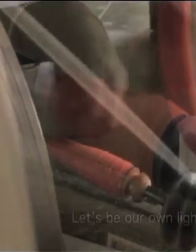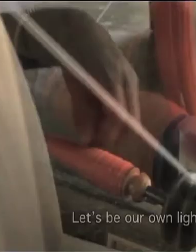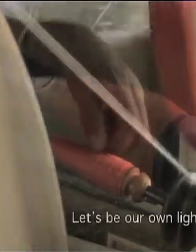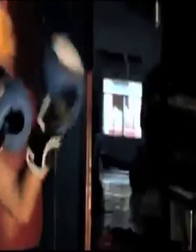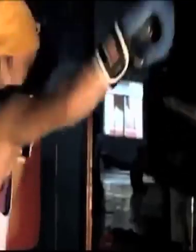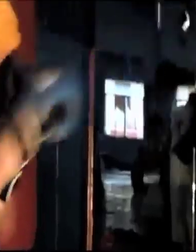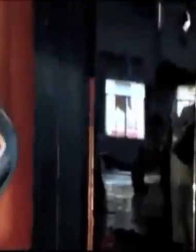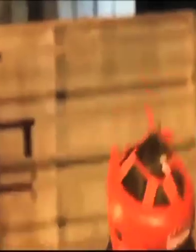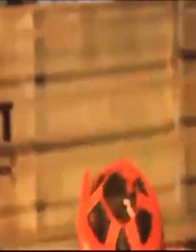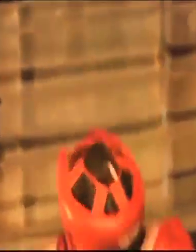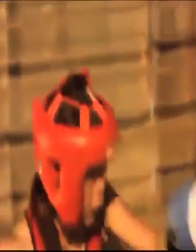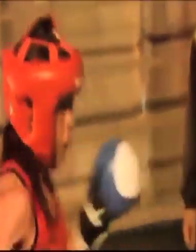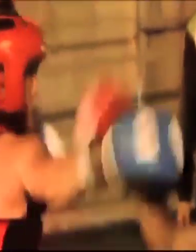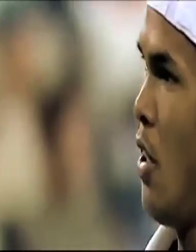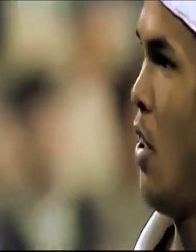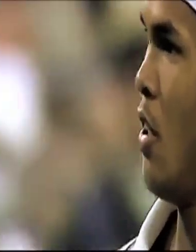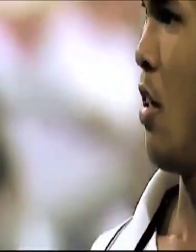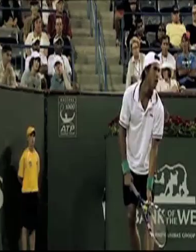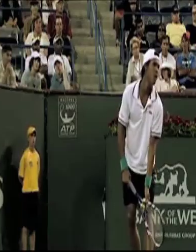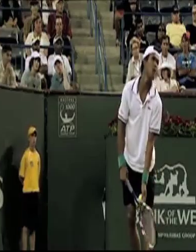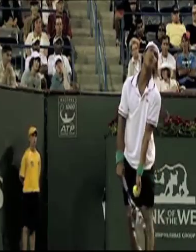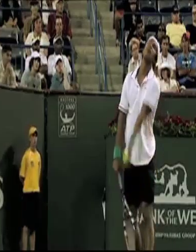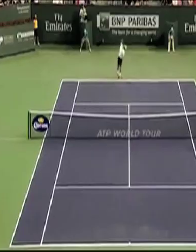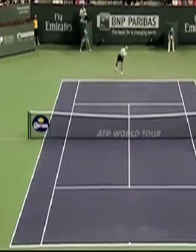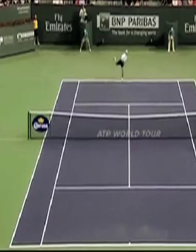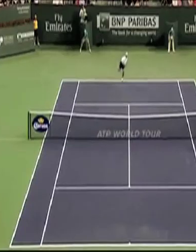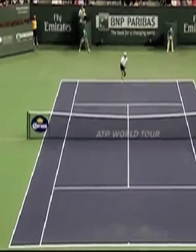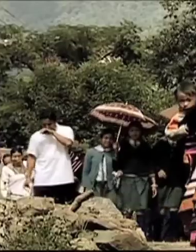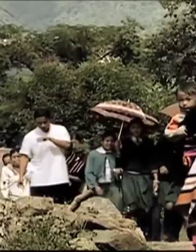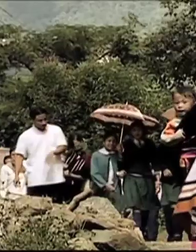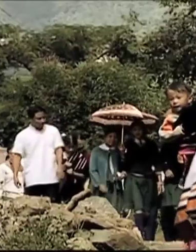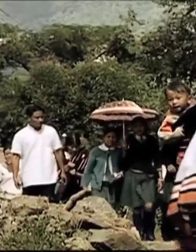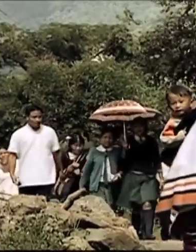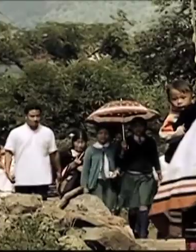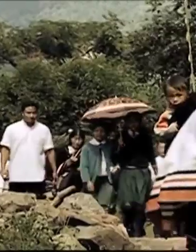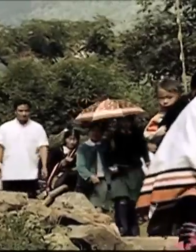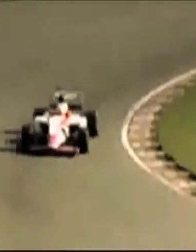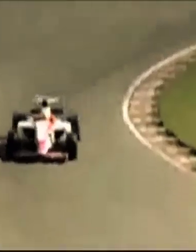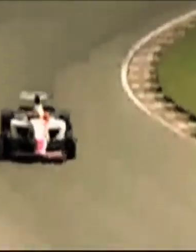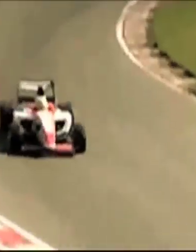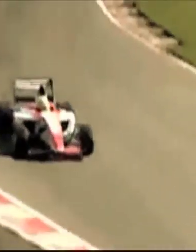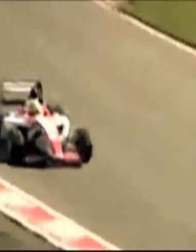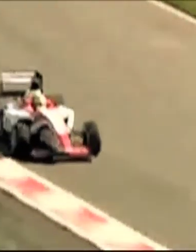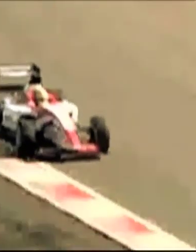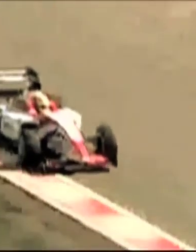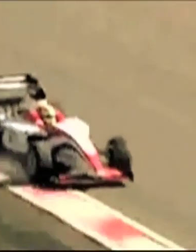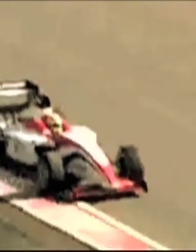हम अपना जीवन स्वयं बने, हम अपना रास्ता